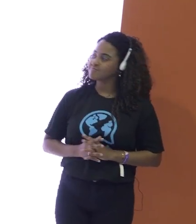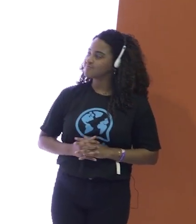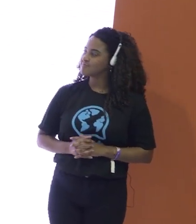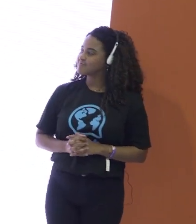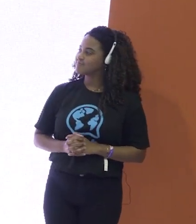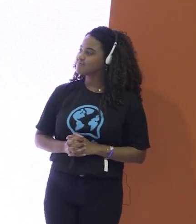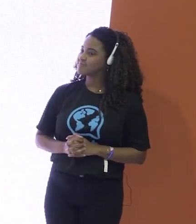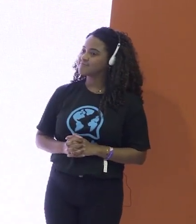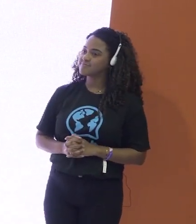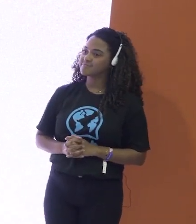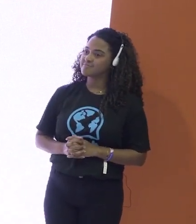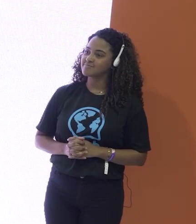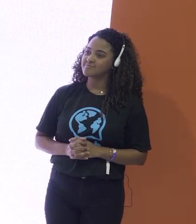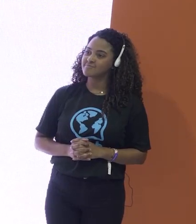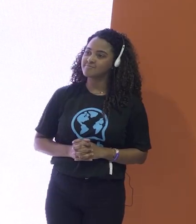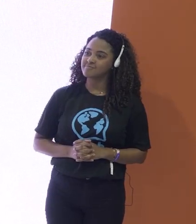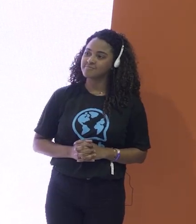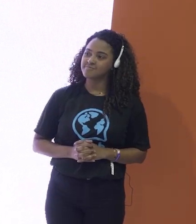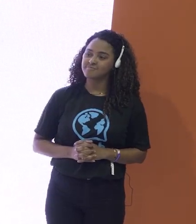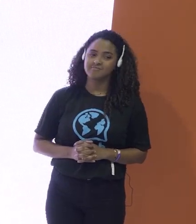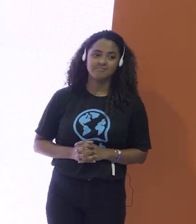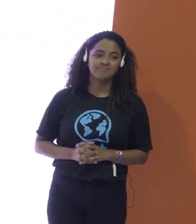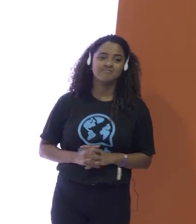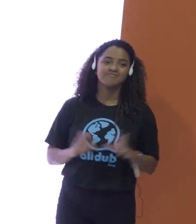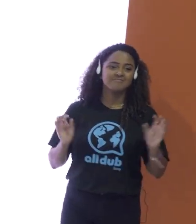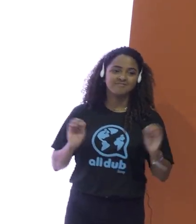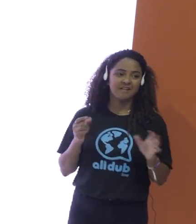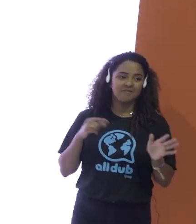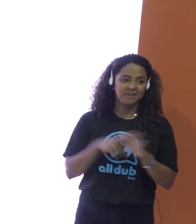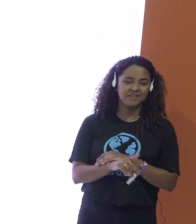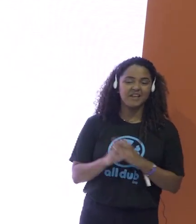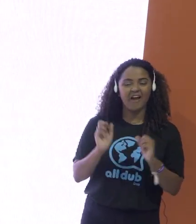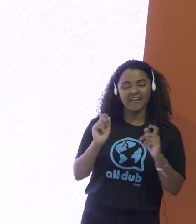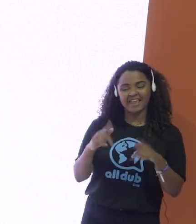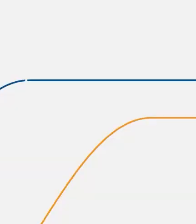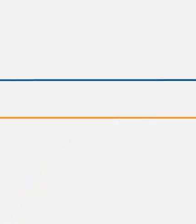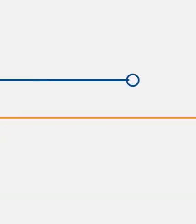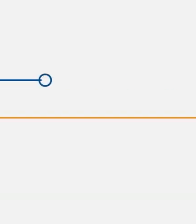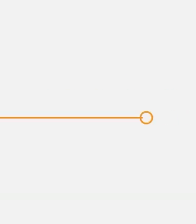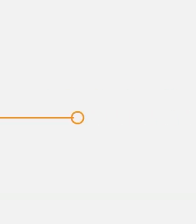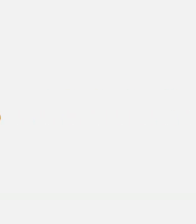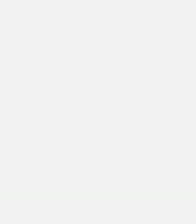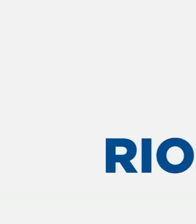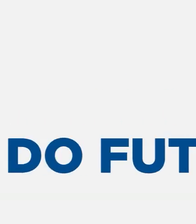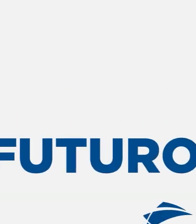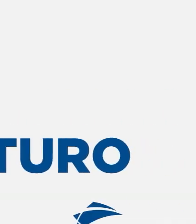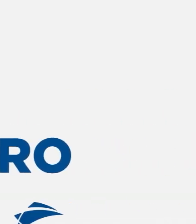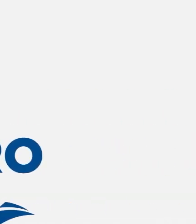Para finalizar, alguma última pergunta? Não? Querido, muito, muito, muito obrigado.